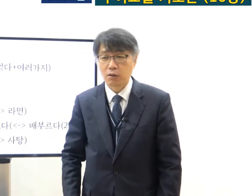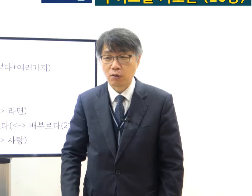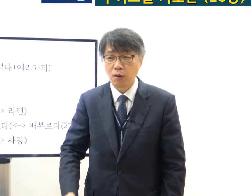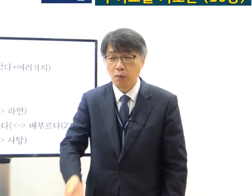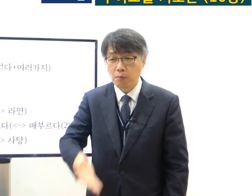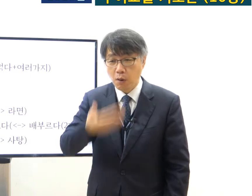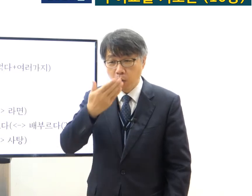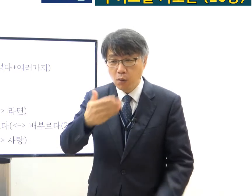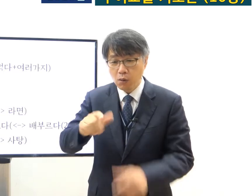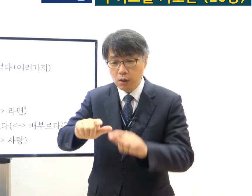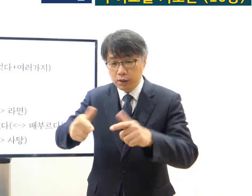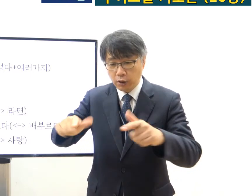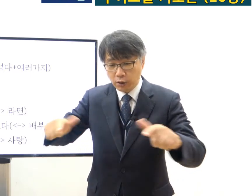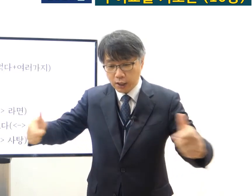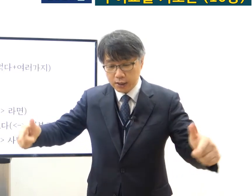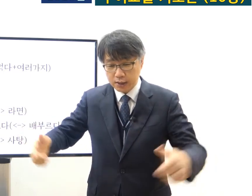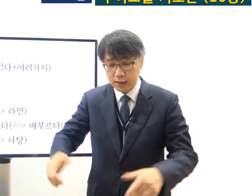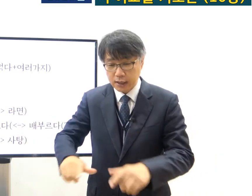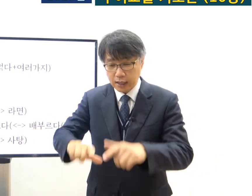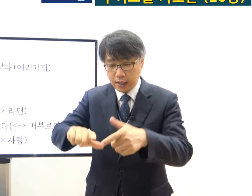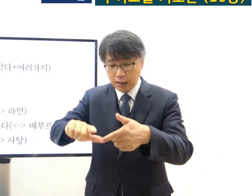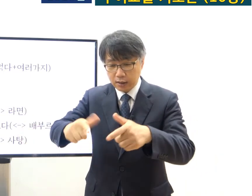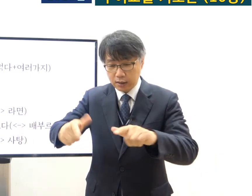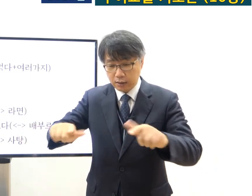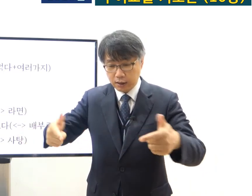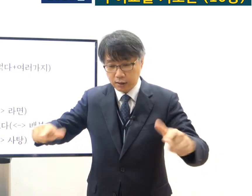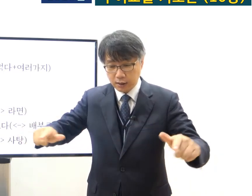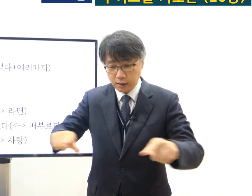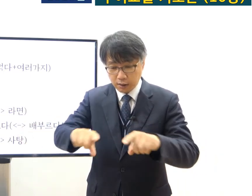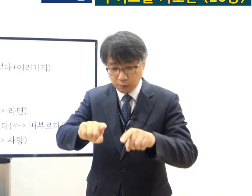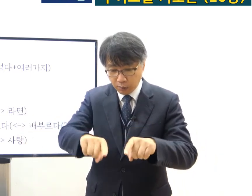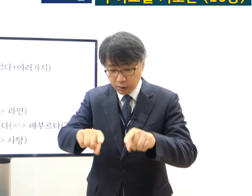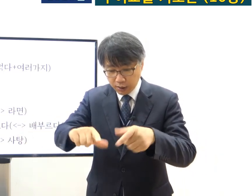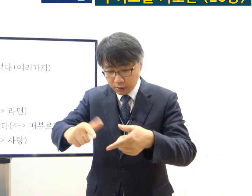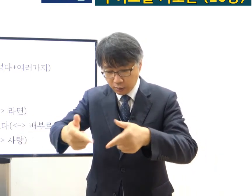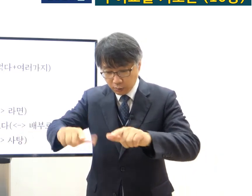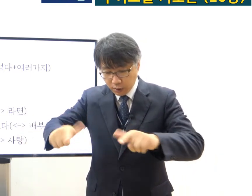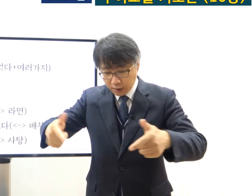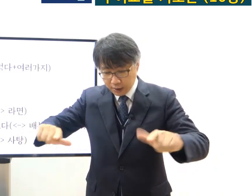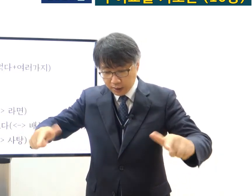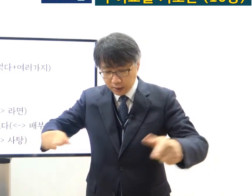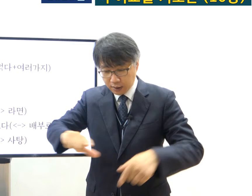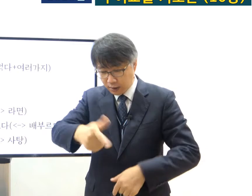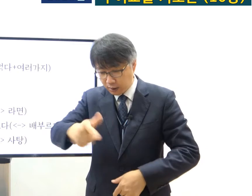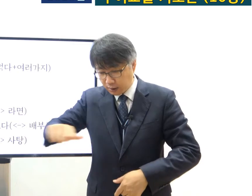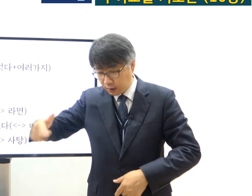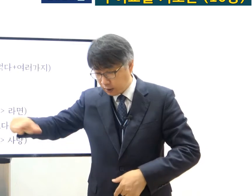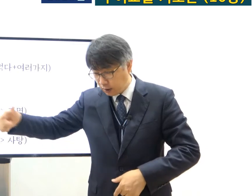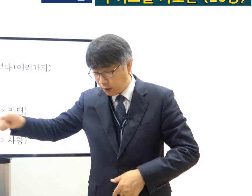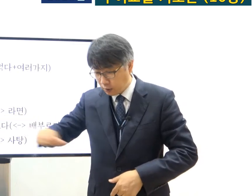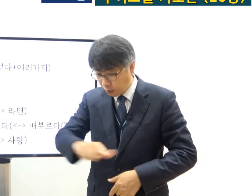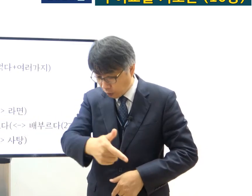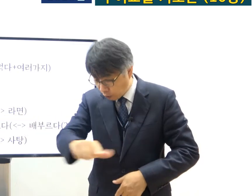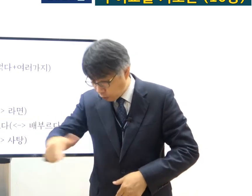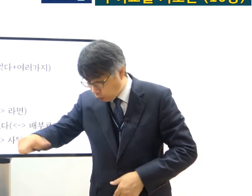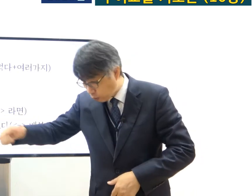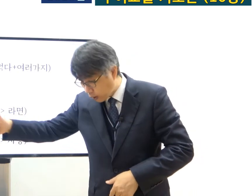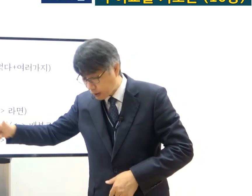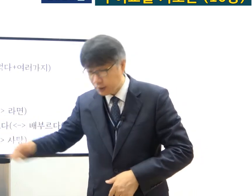되고요. 먹고 여러 가지. 자, 이렇게. 뭐, 이렇게 서로 이렇게 다르게 이렇게 여러 가지가 있는